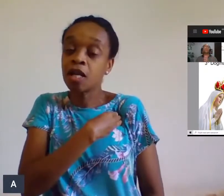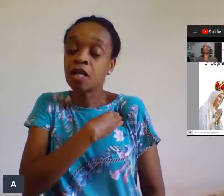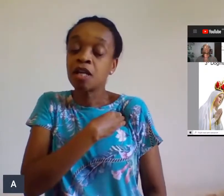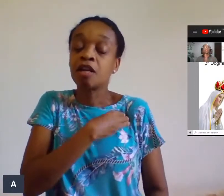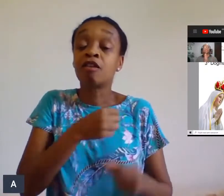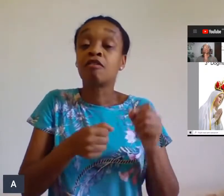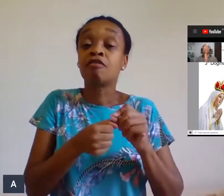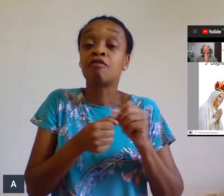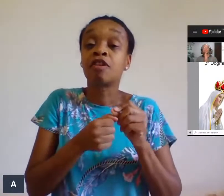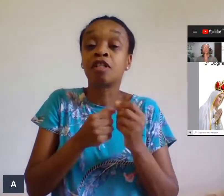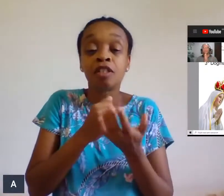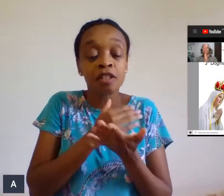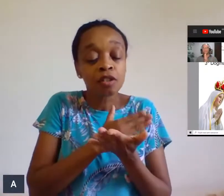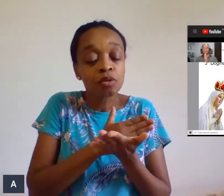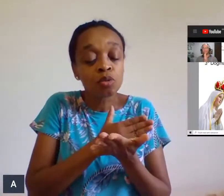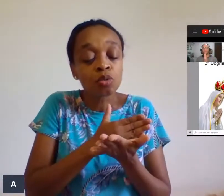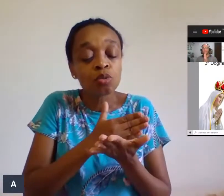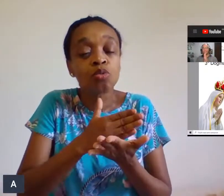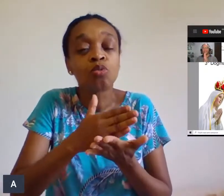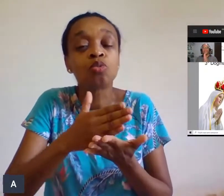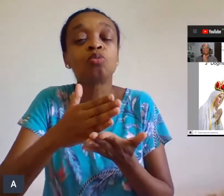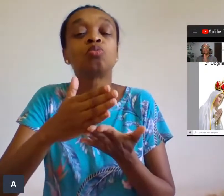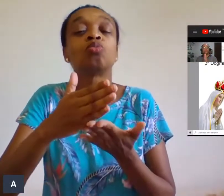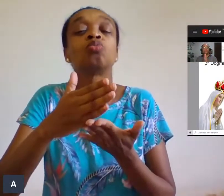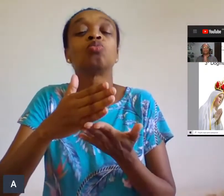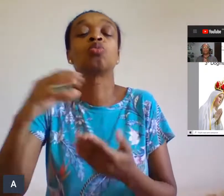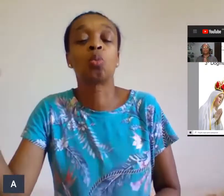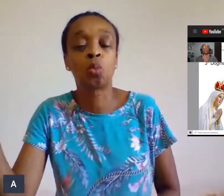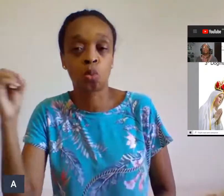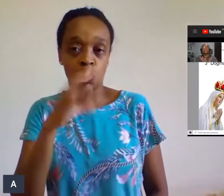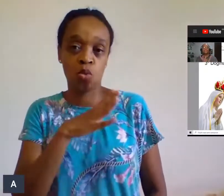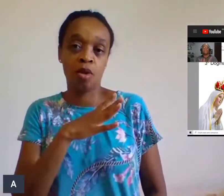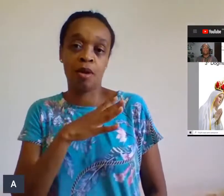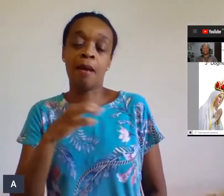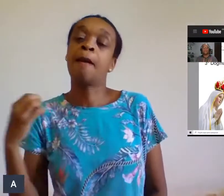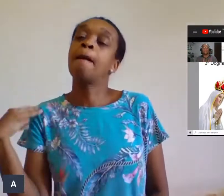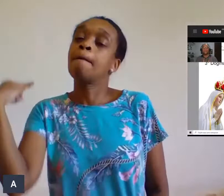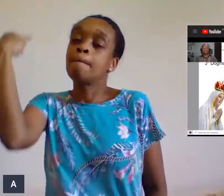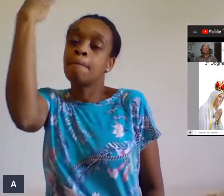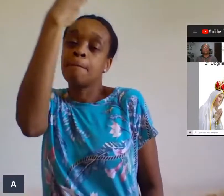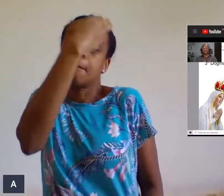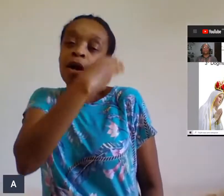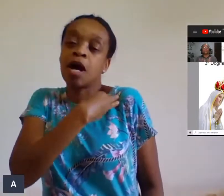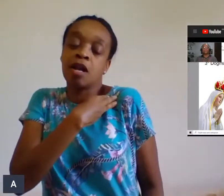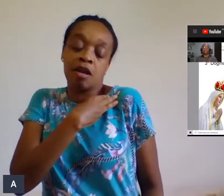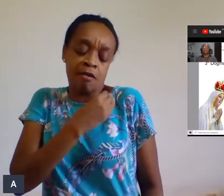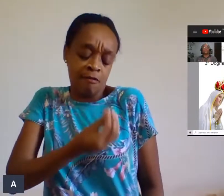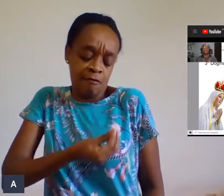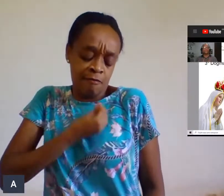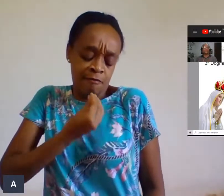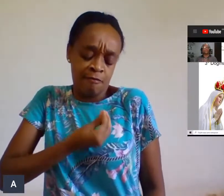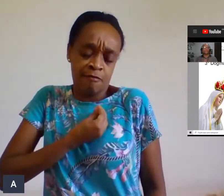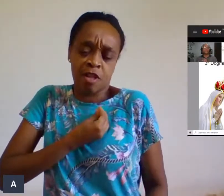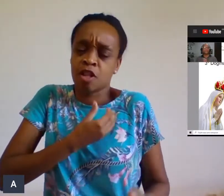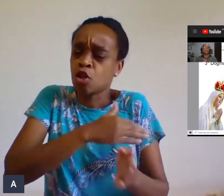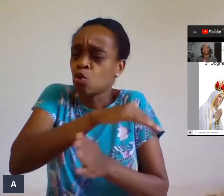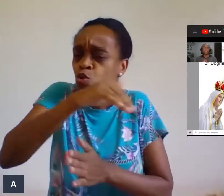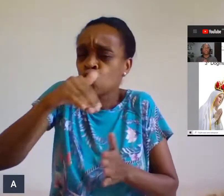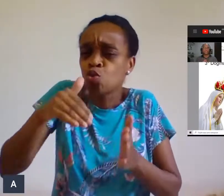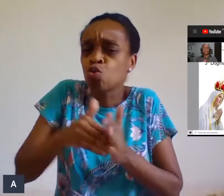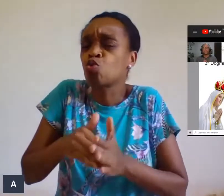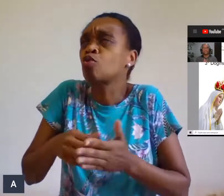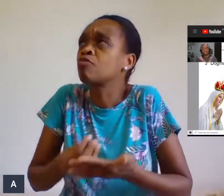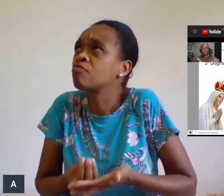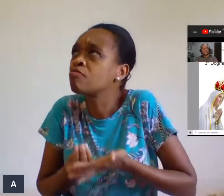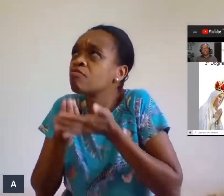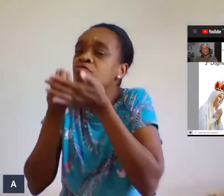renovação e purificação de todo o povo. Ela é toda de Deus, protótipo do que somos chamados a